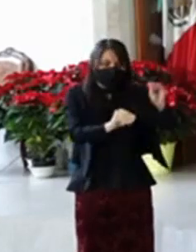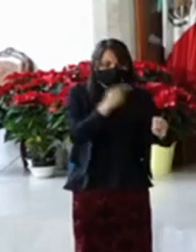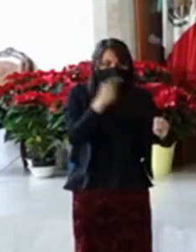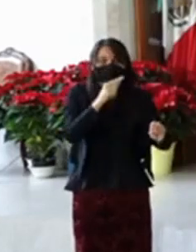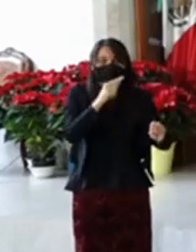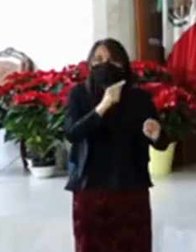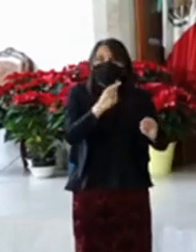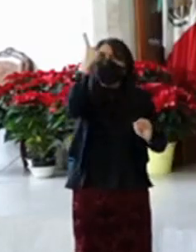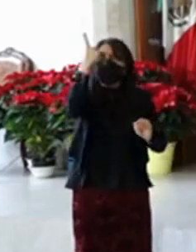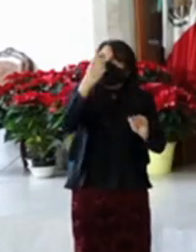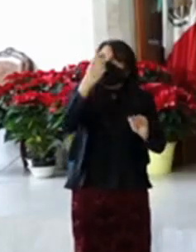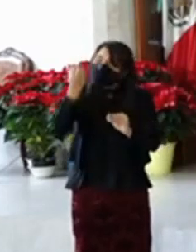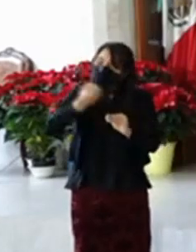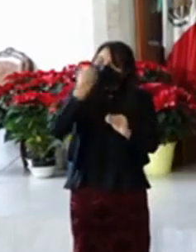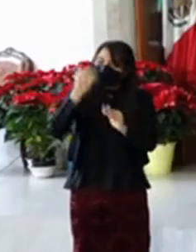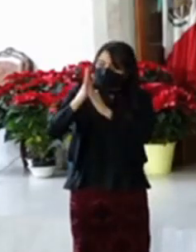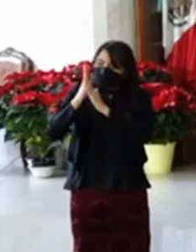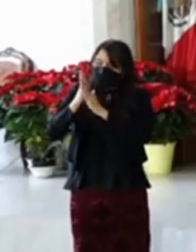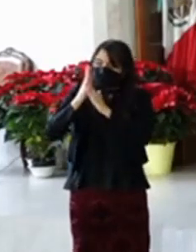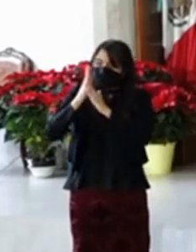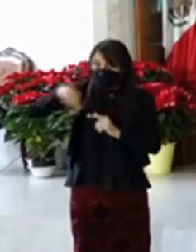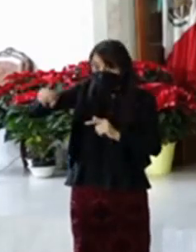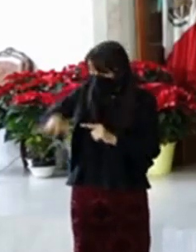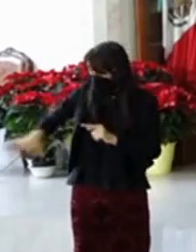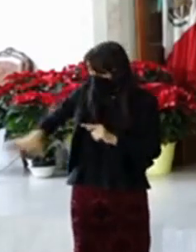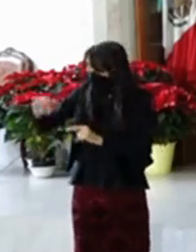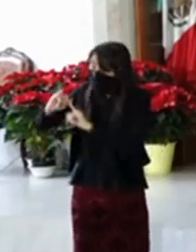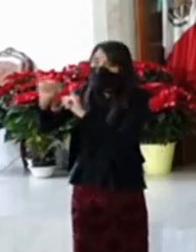contra estos hombres idólatras.